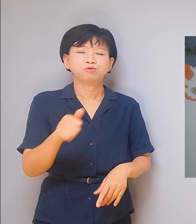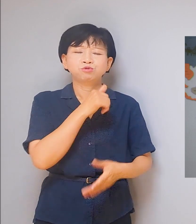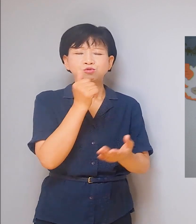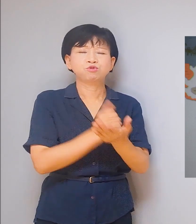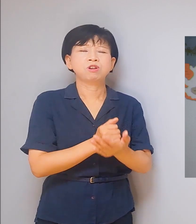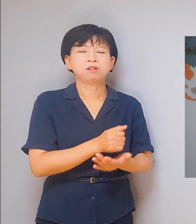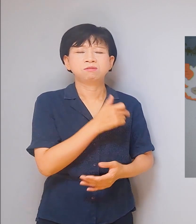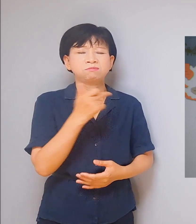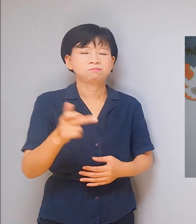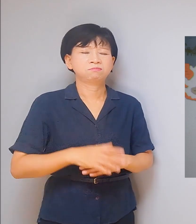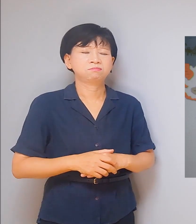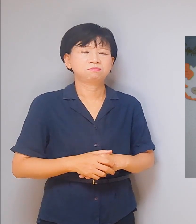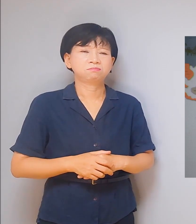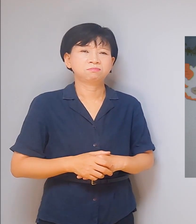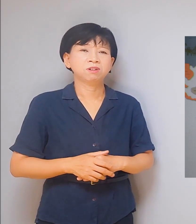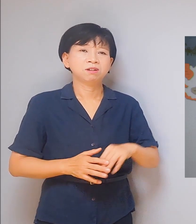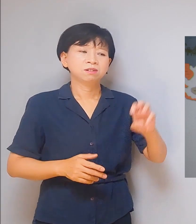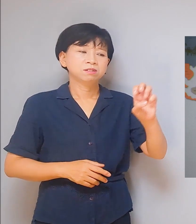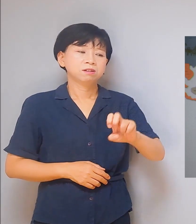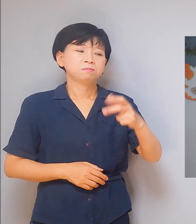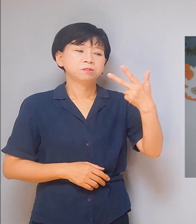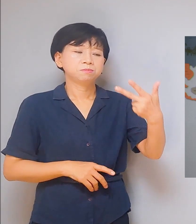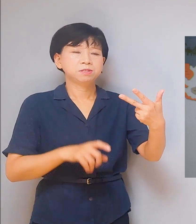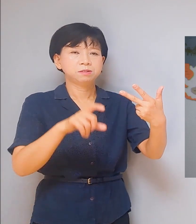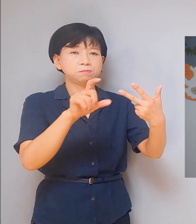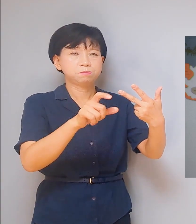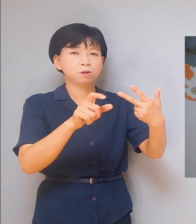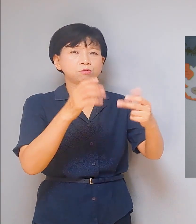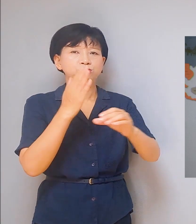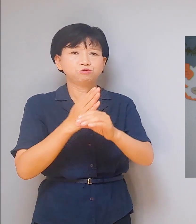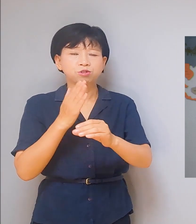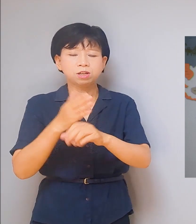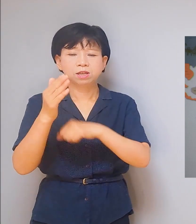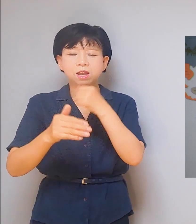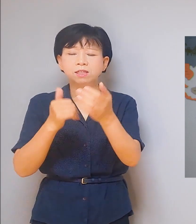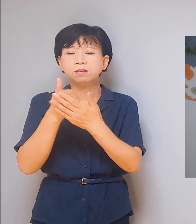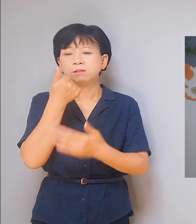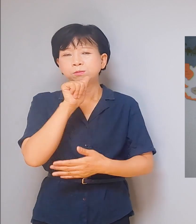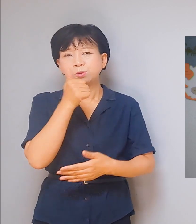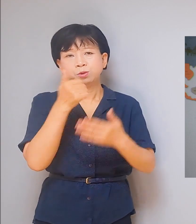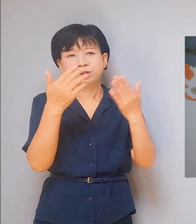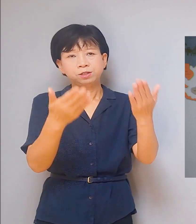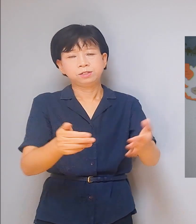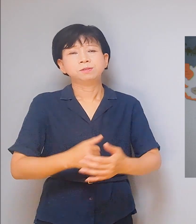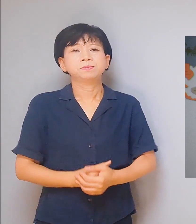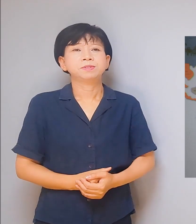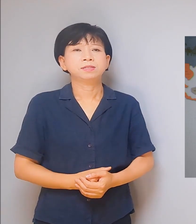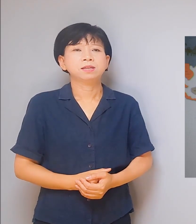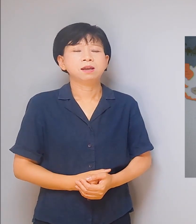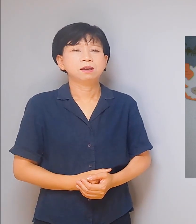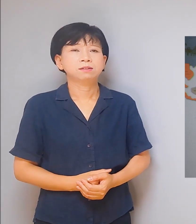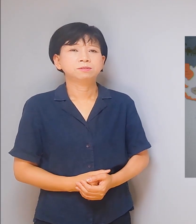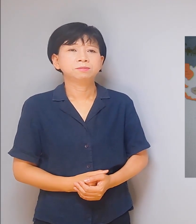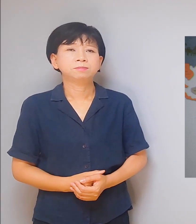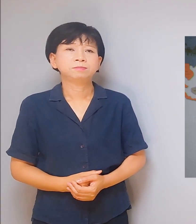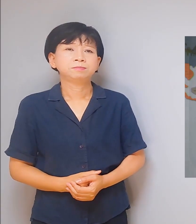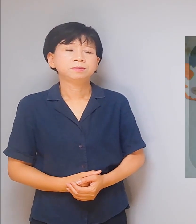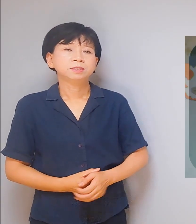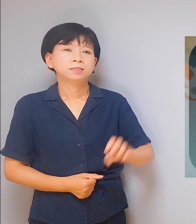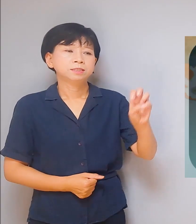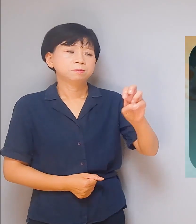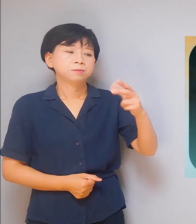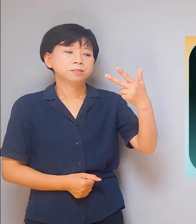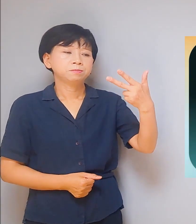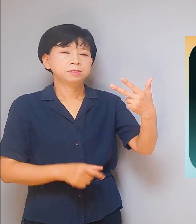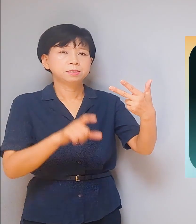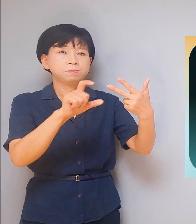37편 중간쯤에 이런 다윗의 경험이 이렇게 하나님을 소개하는 내용이 나와요. 37편